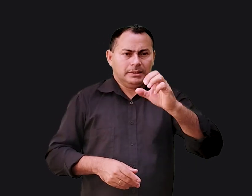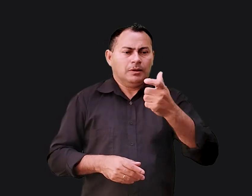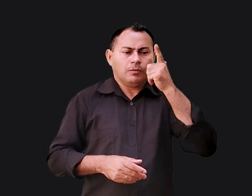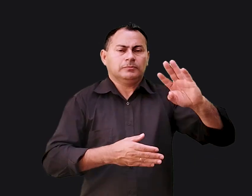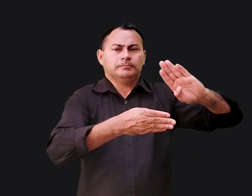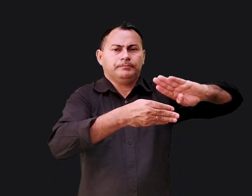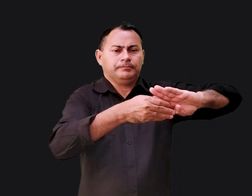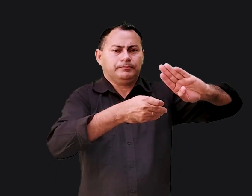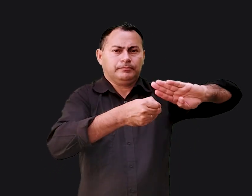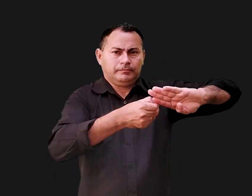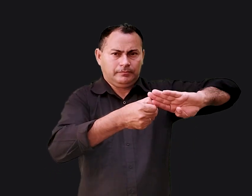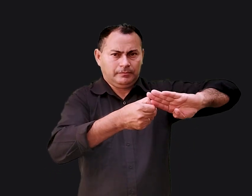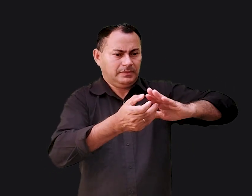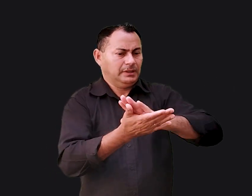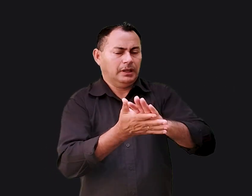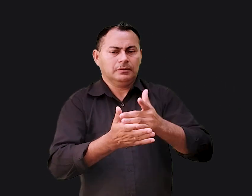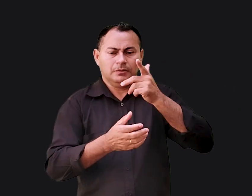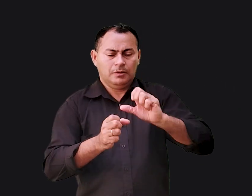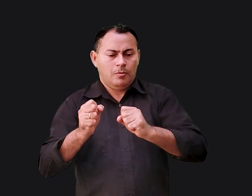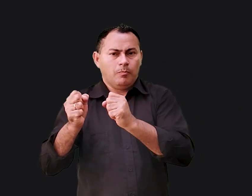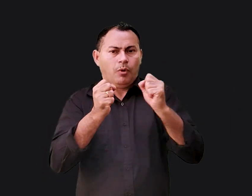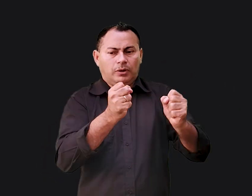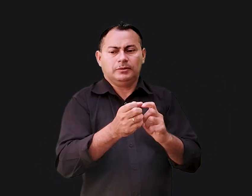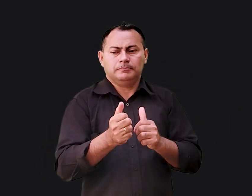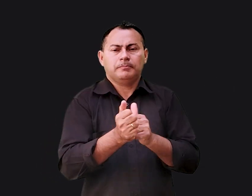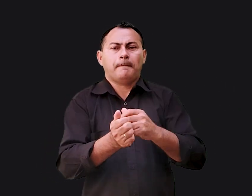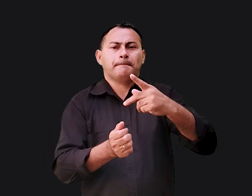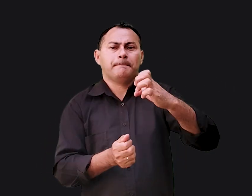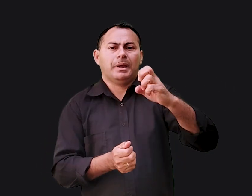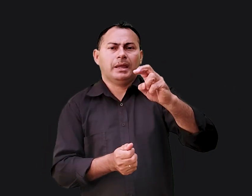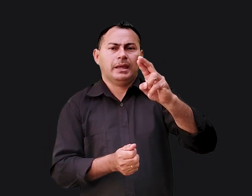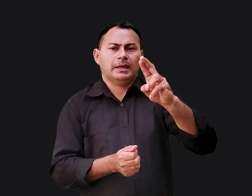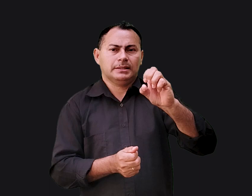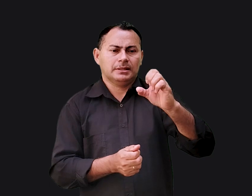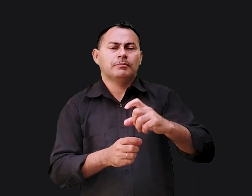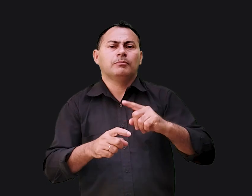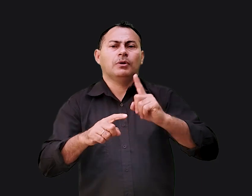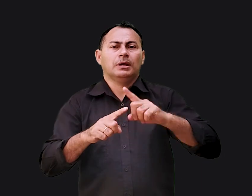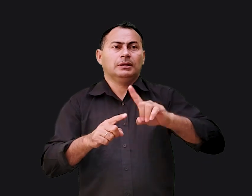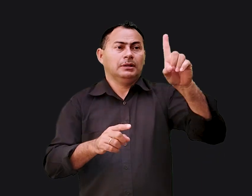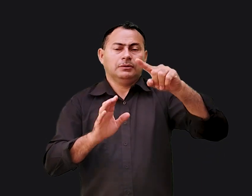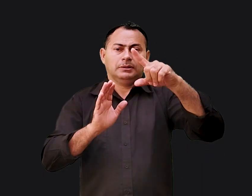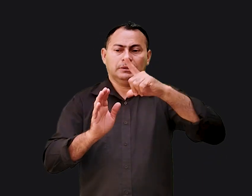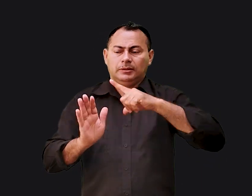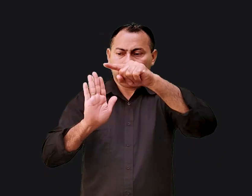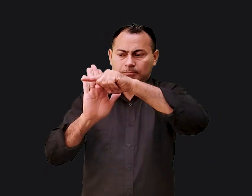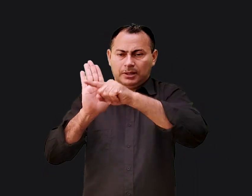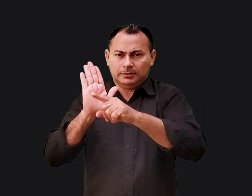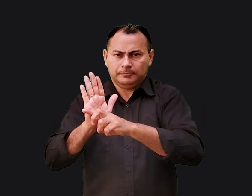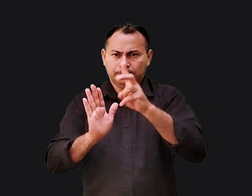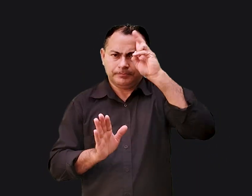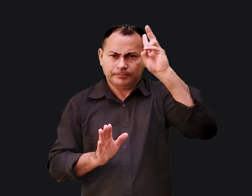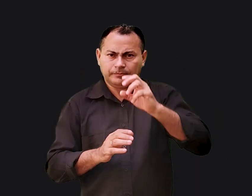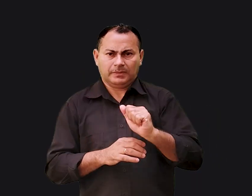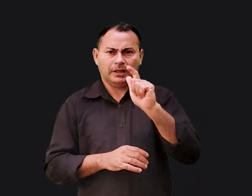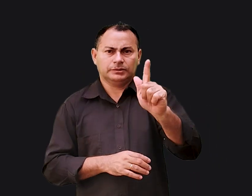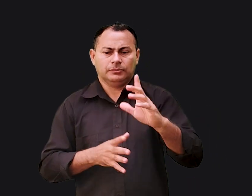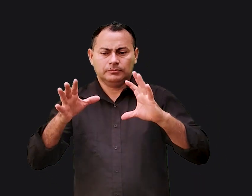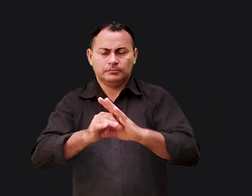a Babilônia, nem da potência que substituirá a Pérsia, porque Deus tem um plano para a história. Ageu então une-se